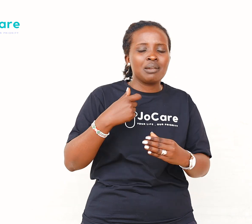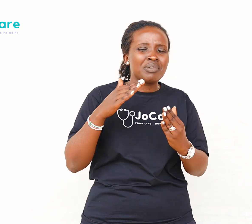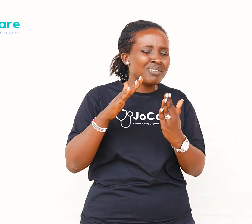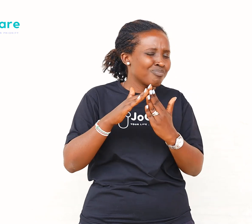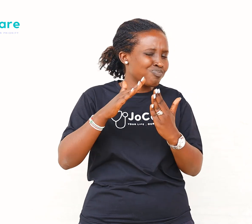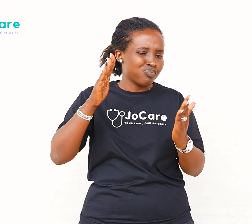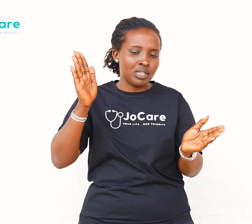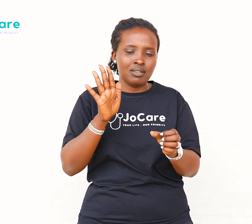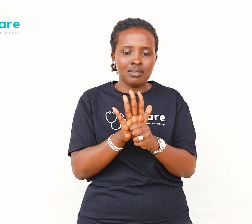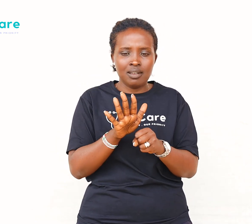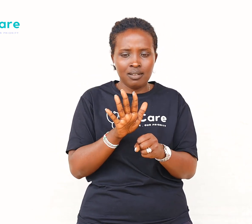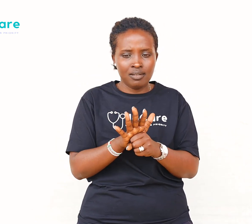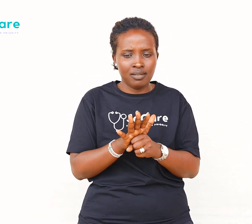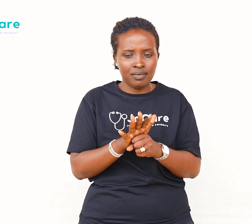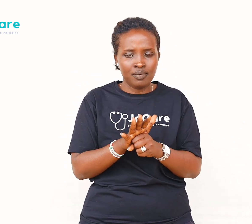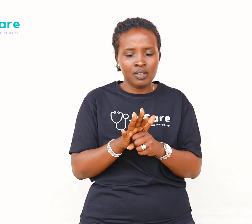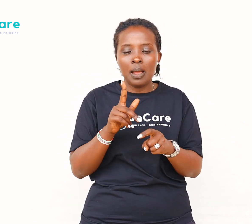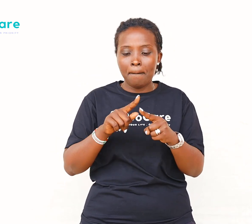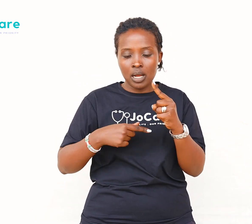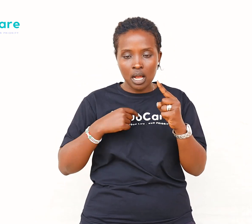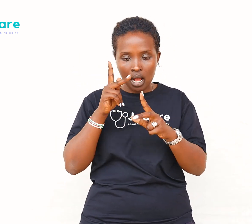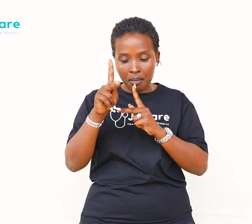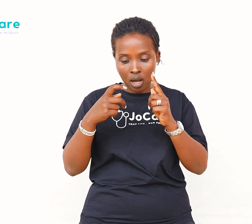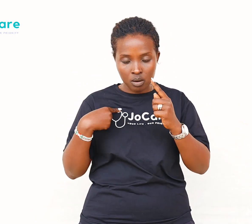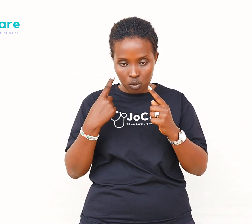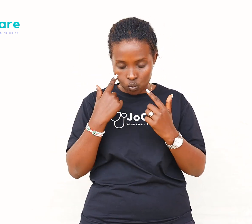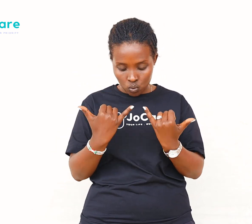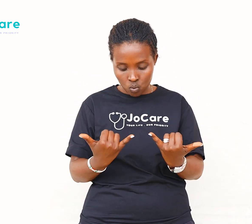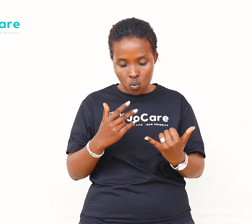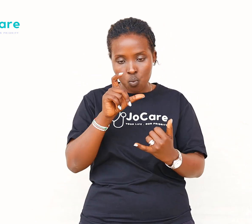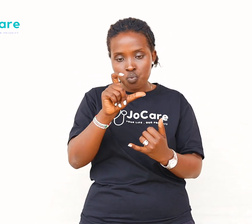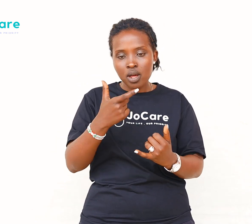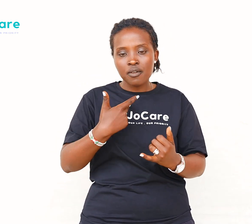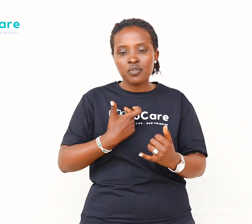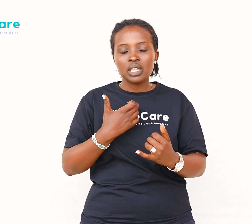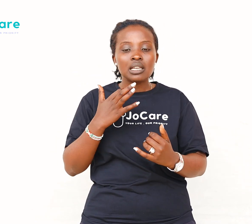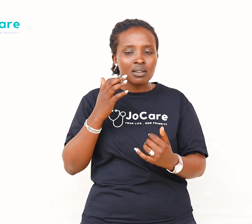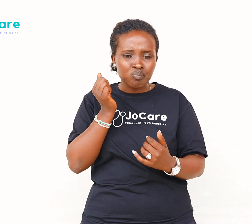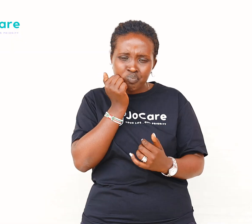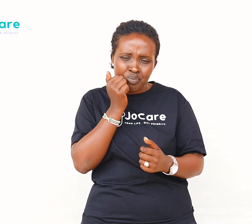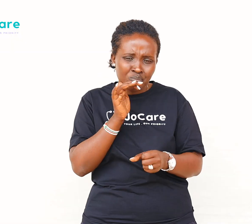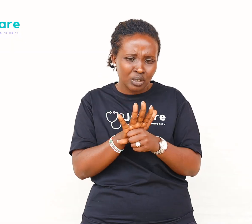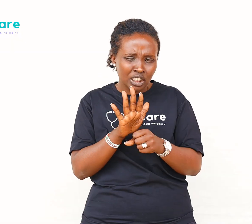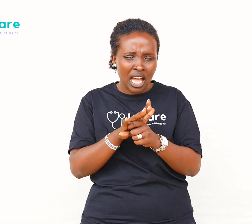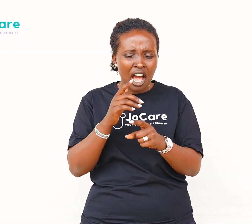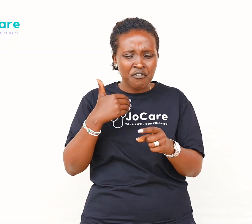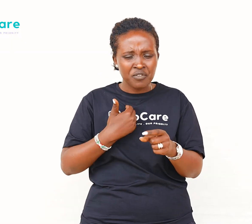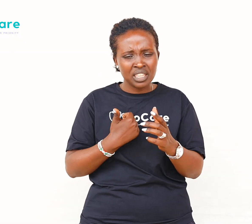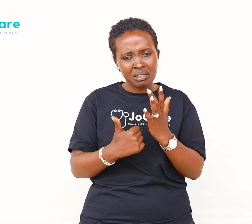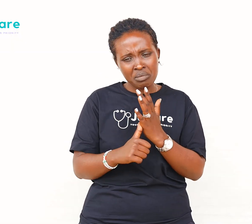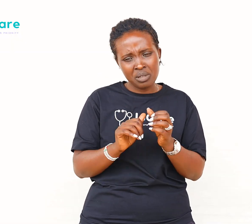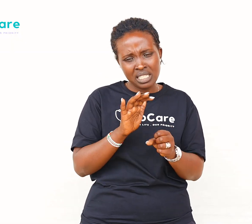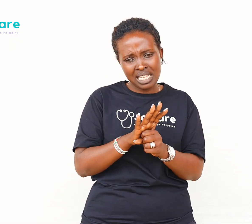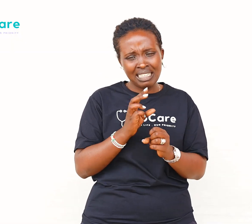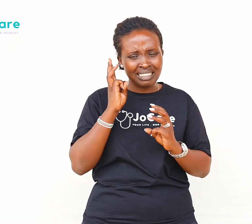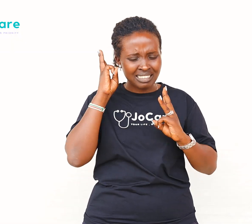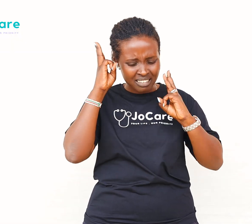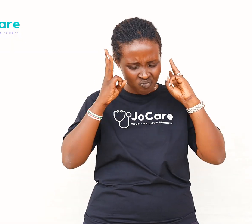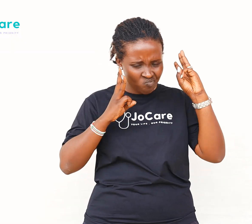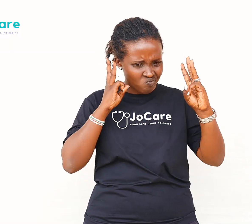Yego. Ariko abadukurikira bamenye ko umuntu nagera igihe cyo kuva cyane, hari igihe ava cyane bitewe n'ayo mastress, Yego. cyangwa se akava cyane